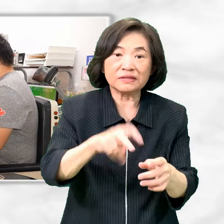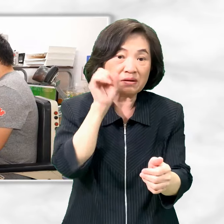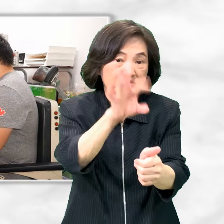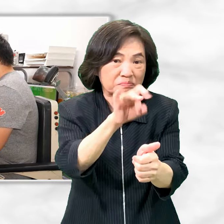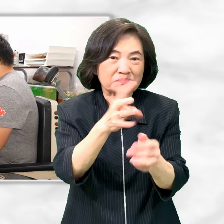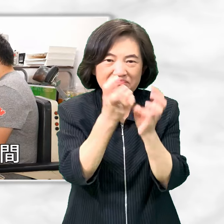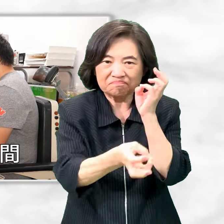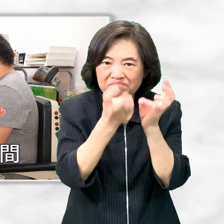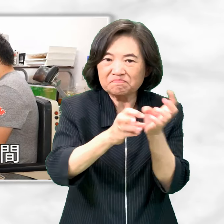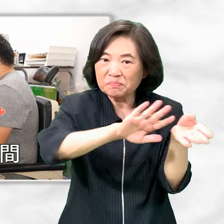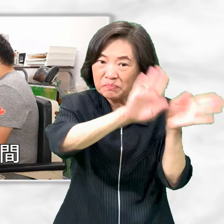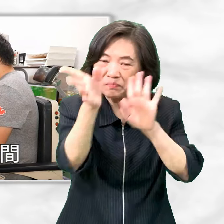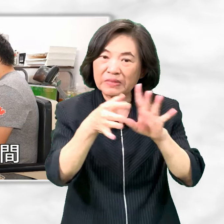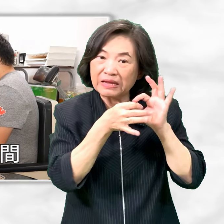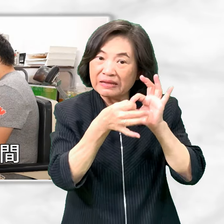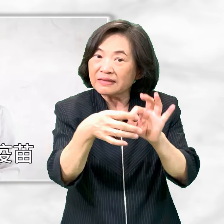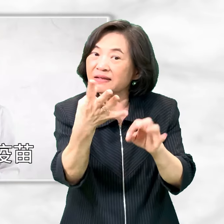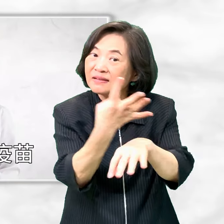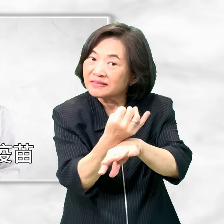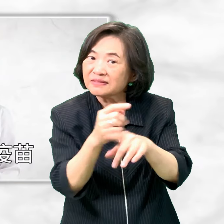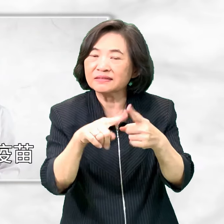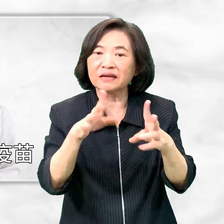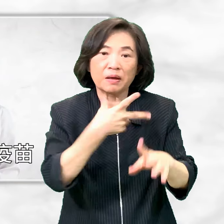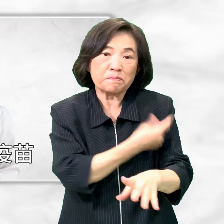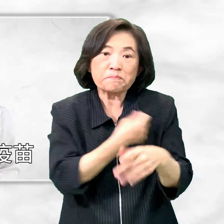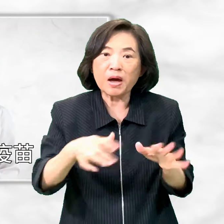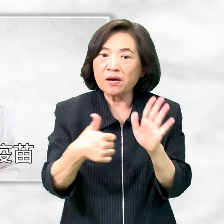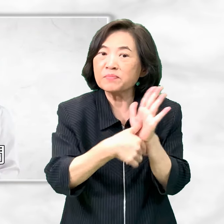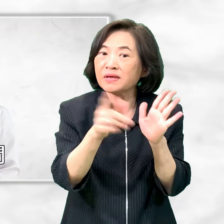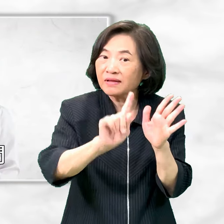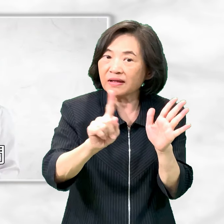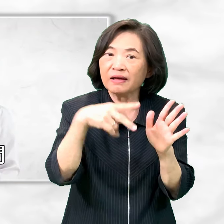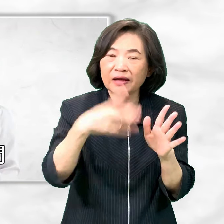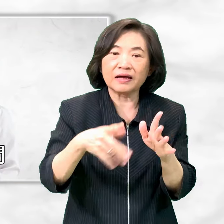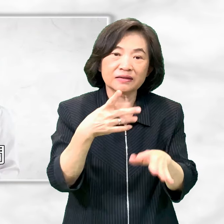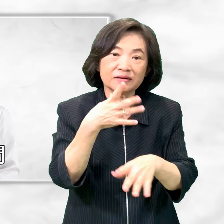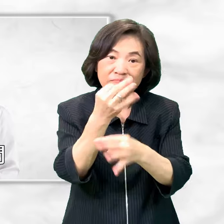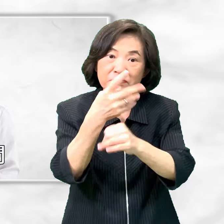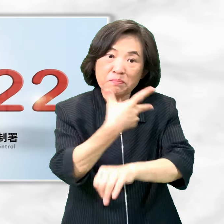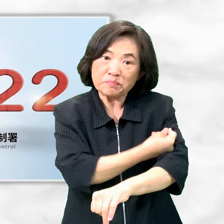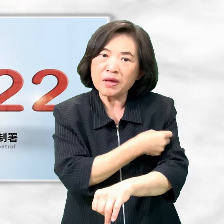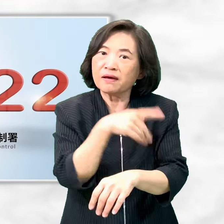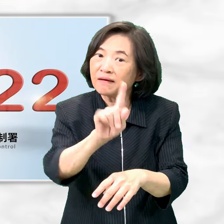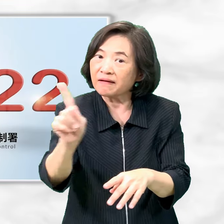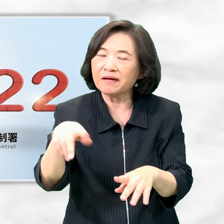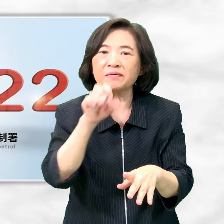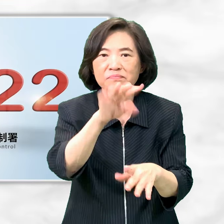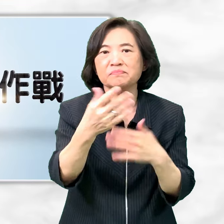到先生讲，征兆持续的时间，要是足够的预防下，还有注射时间。